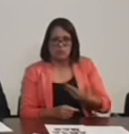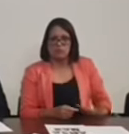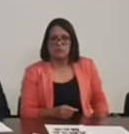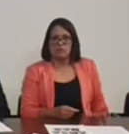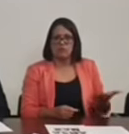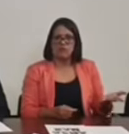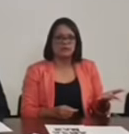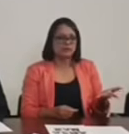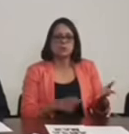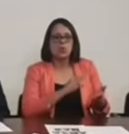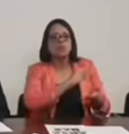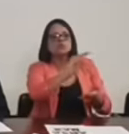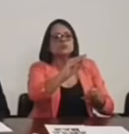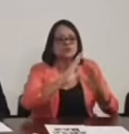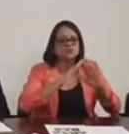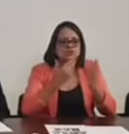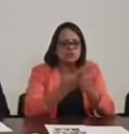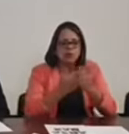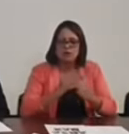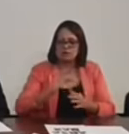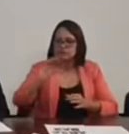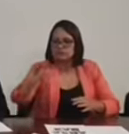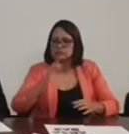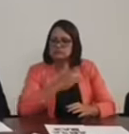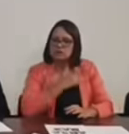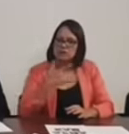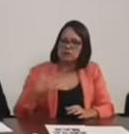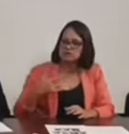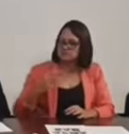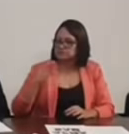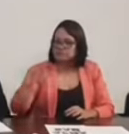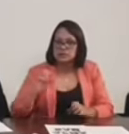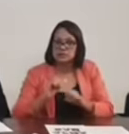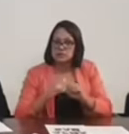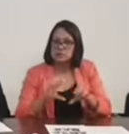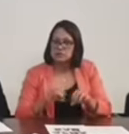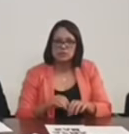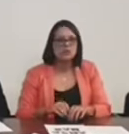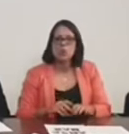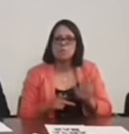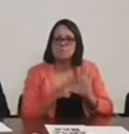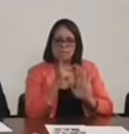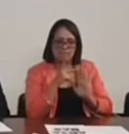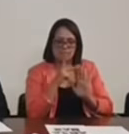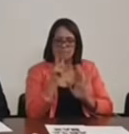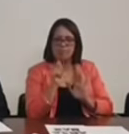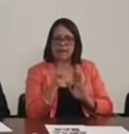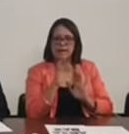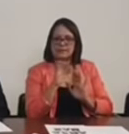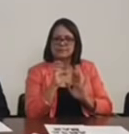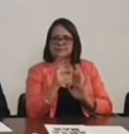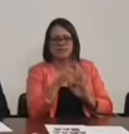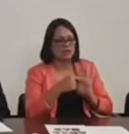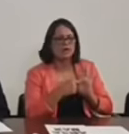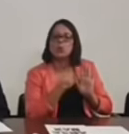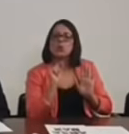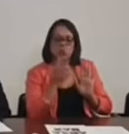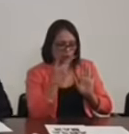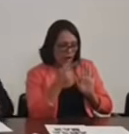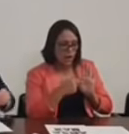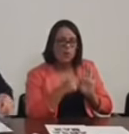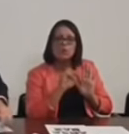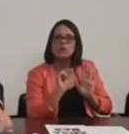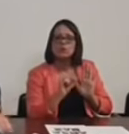na escola, na saúde, na educação. O que nós estamos dizendo com esse parecer, presidente? Que a partir